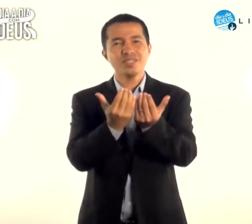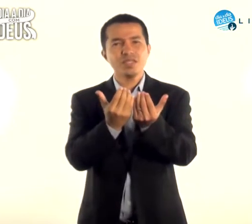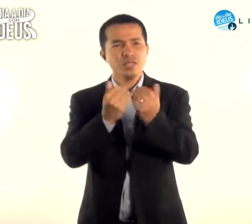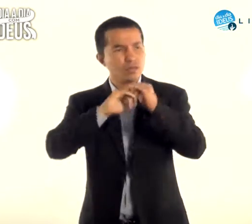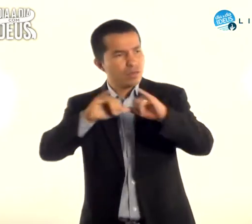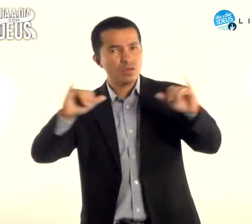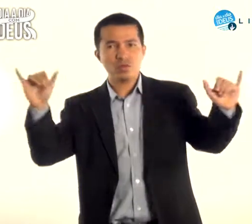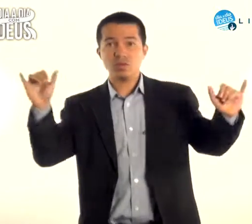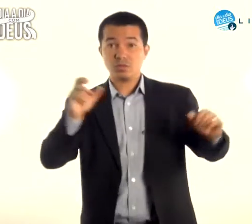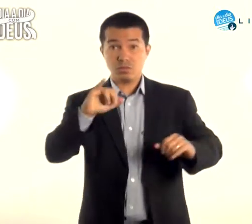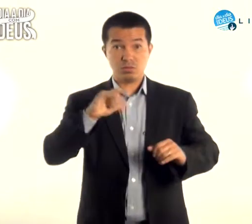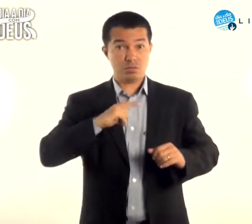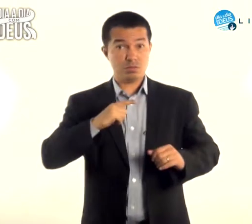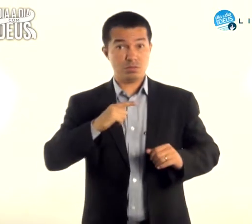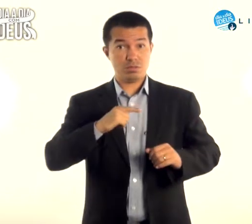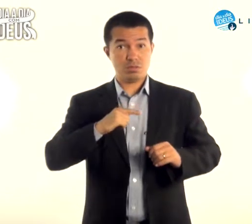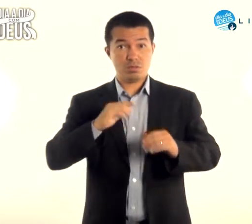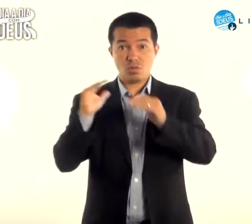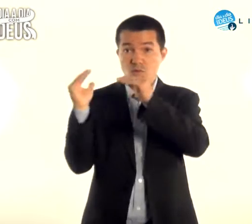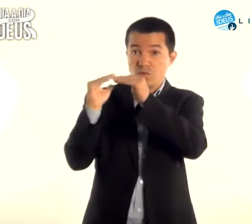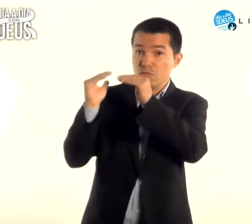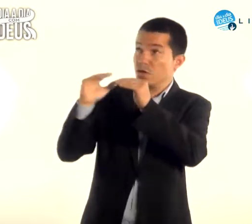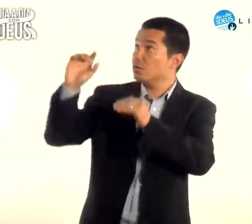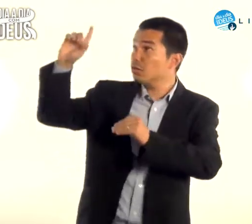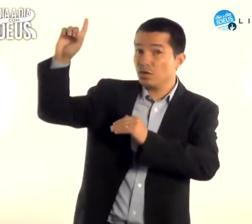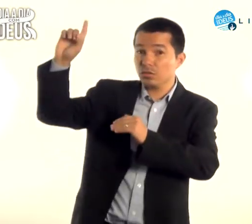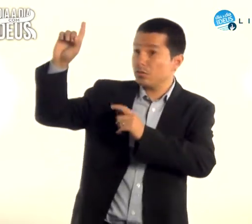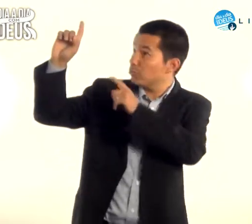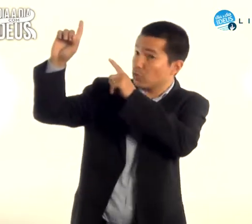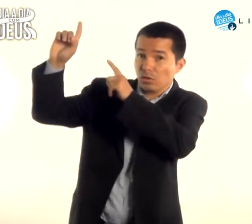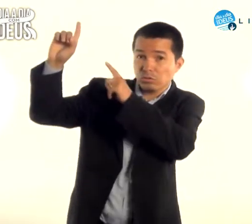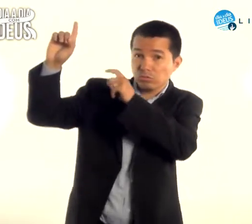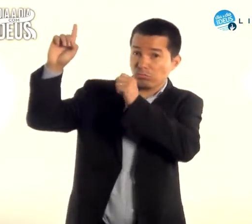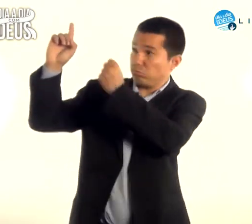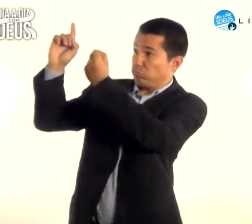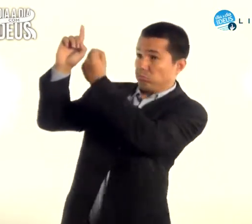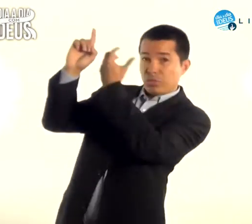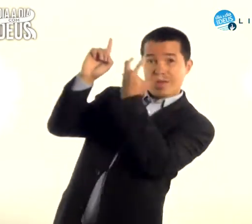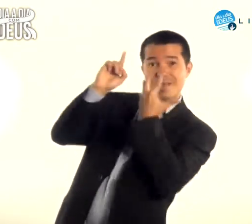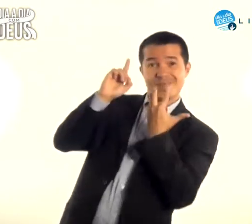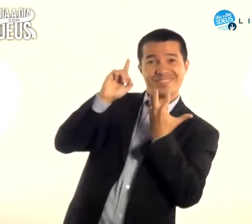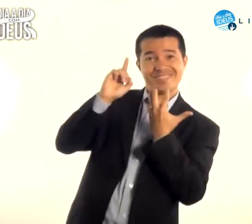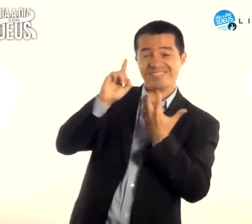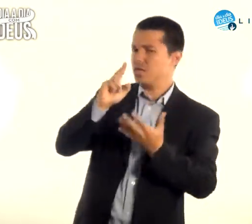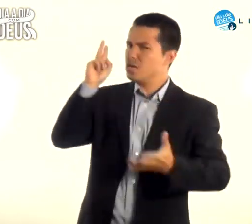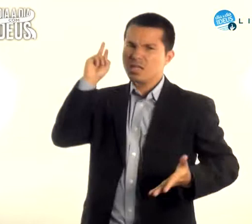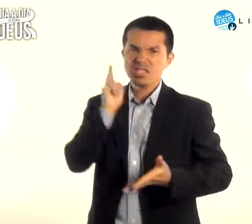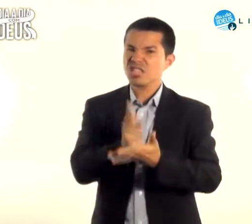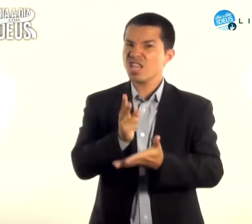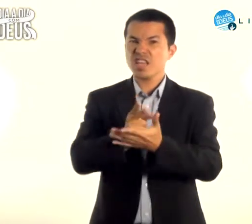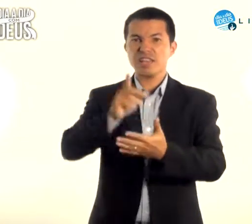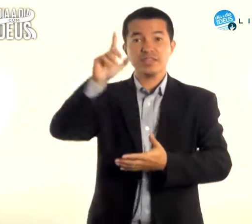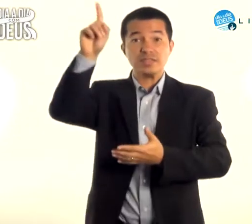Deus, pulou na bênção, né? Ele diz bem assim: se você agradar a Deus, pula na bênção, certeza, Deus